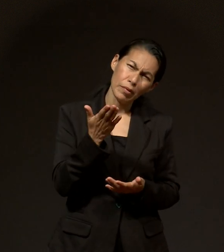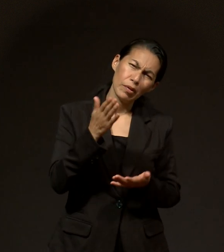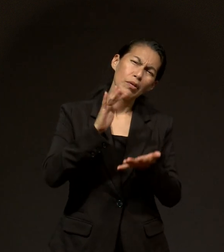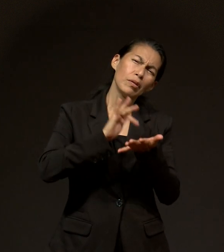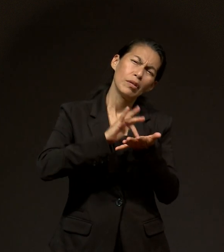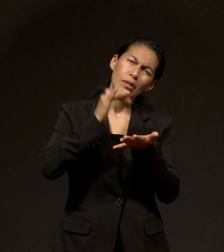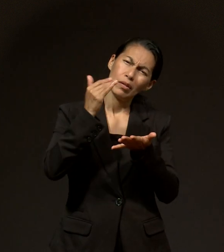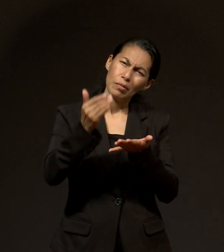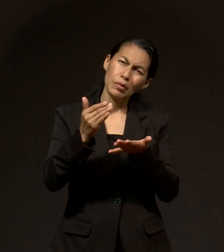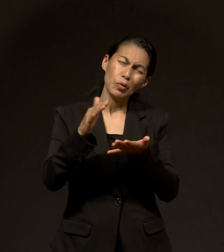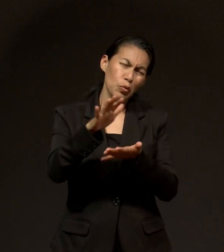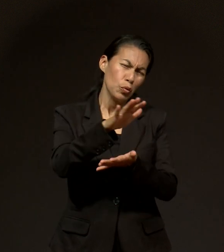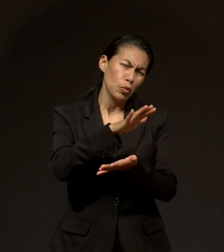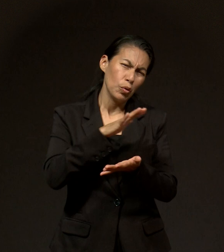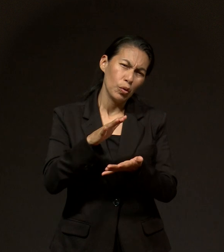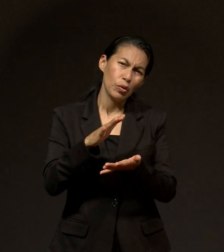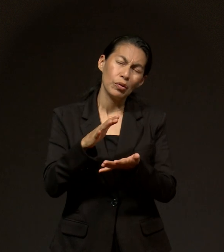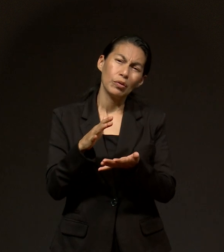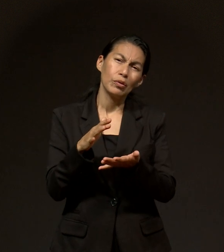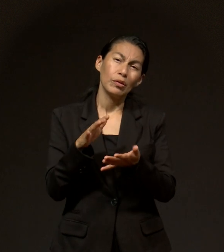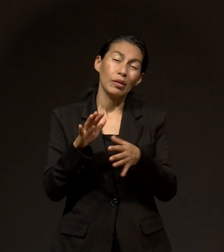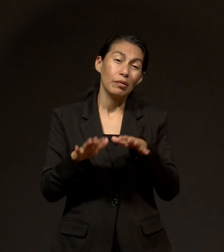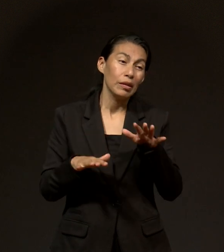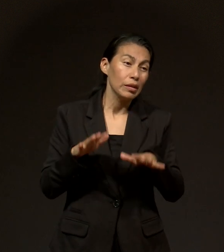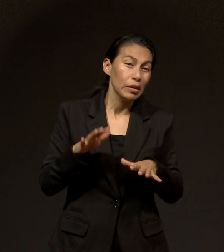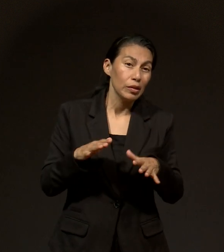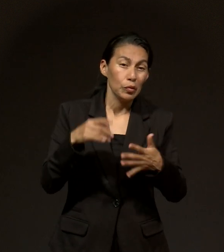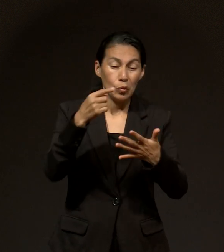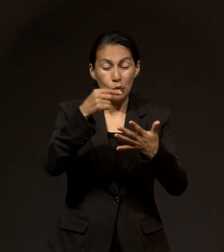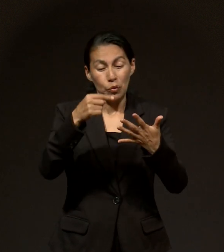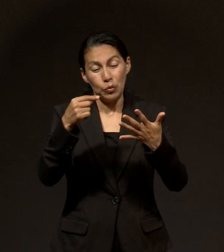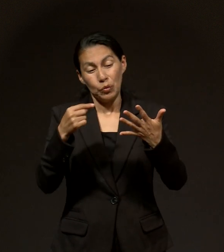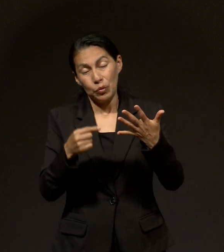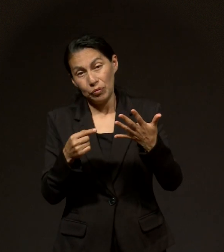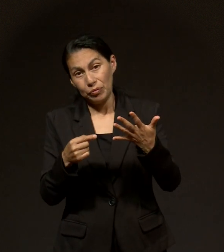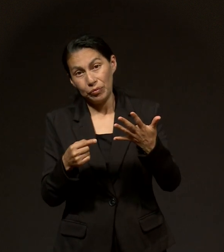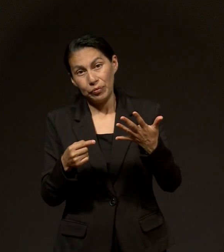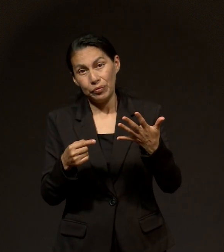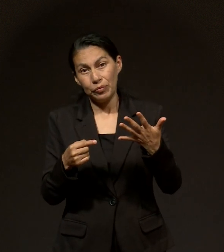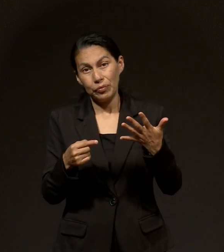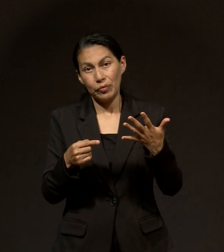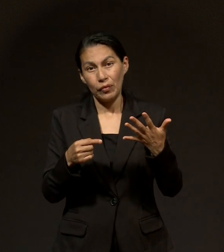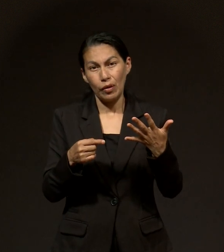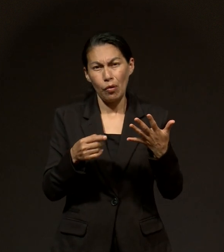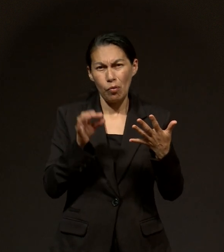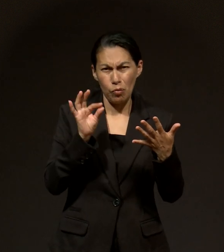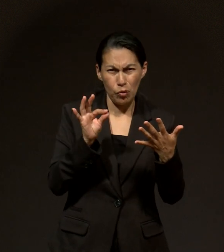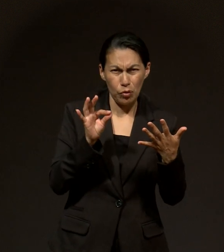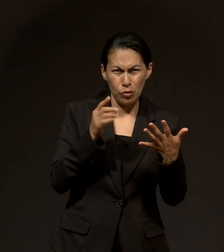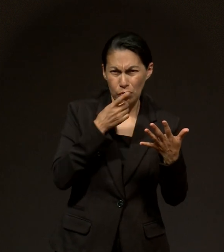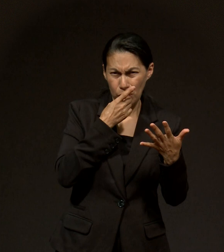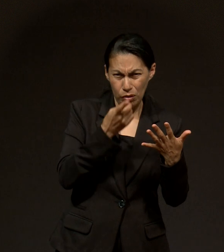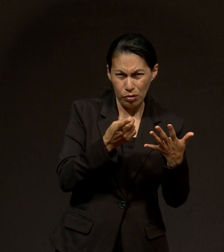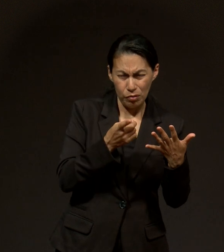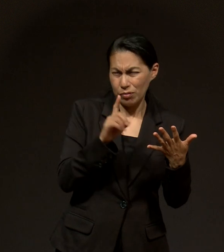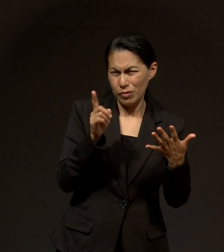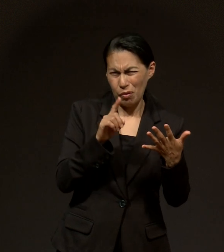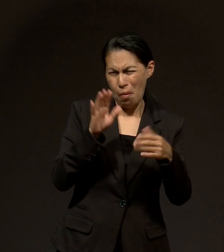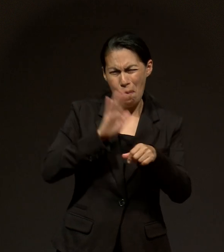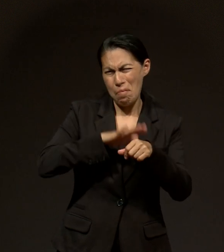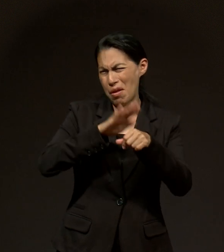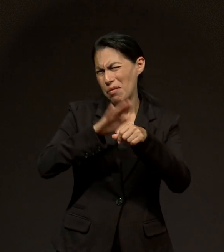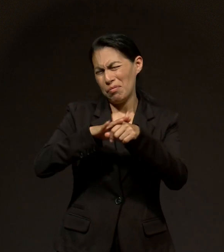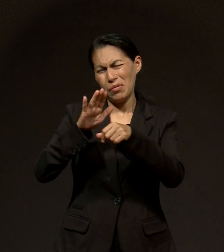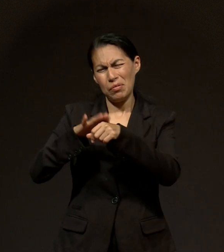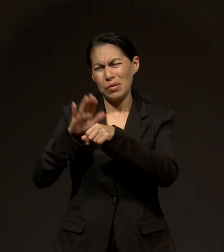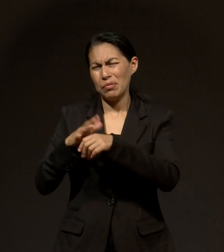y los agradecimientos son tantos que a veces no, ni siquiera son todos los que están aquí en el